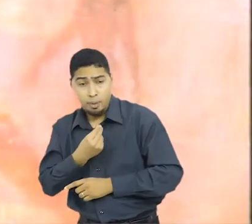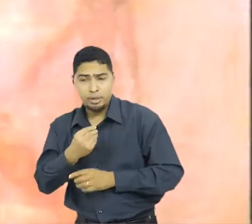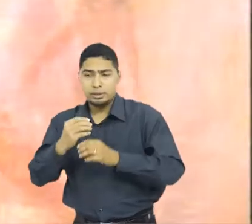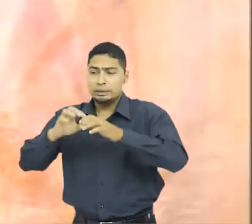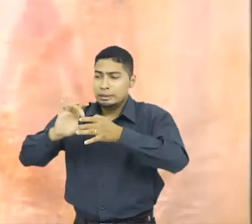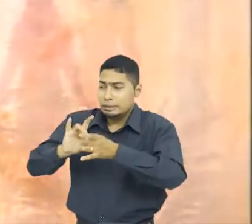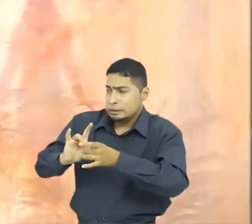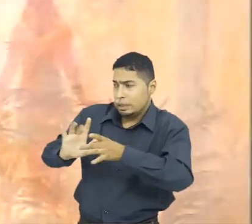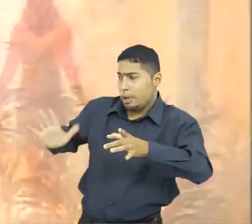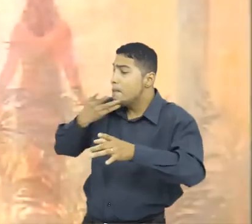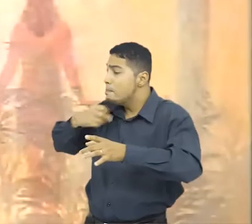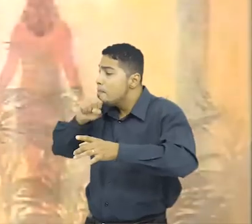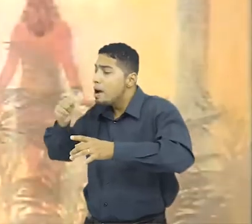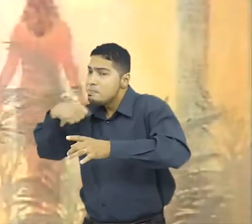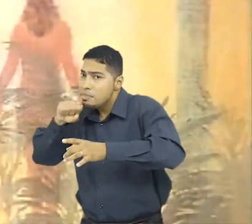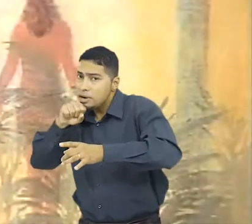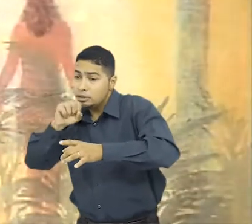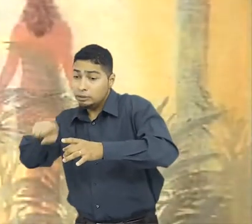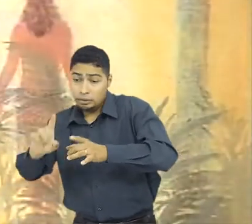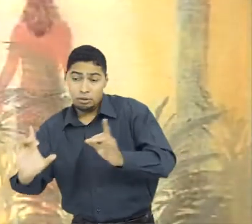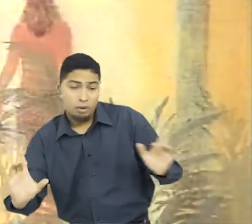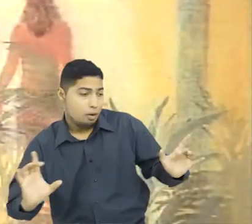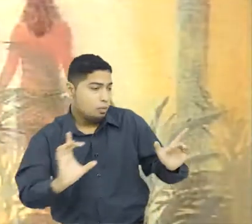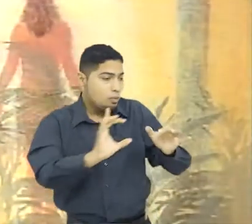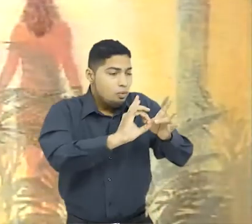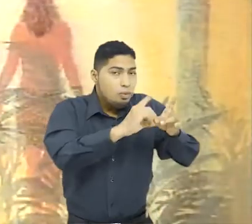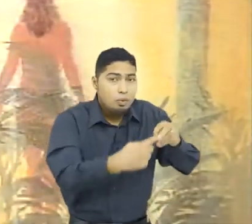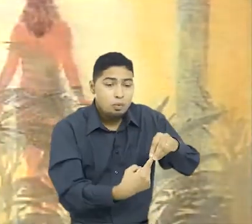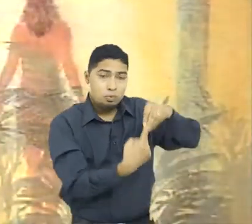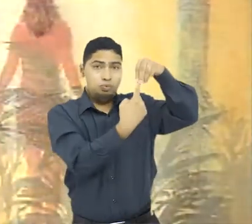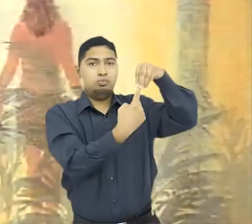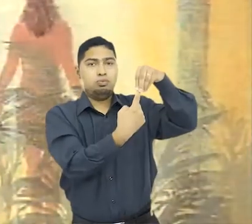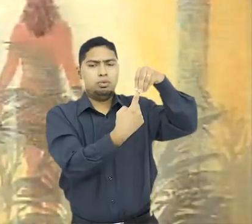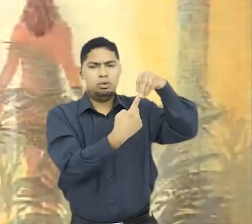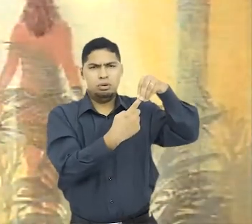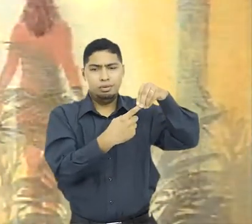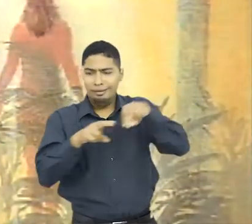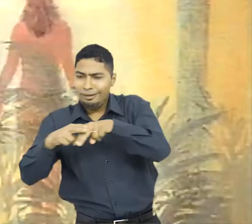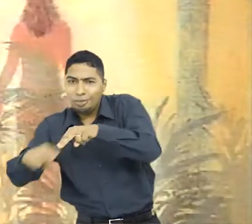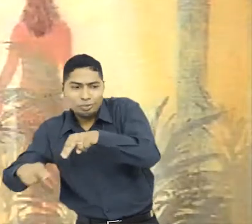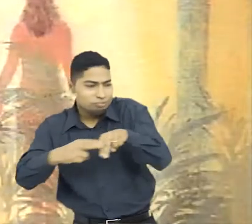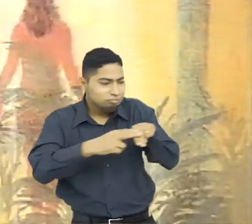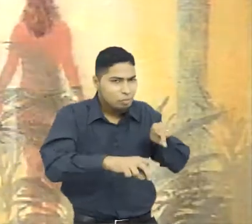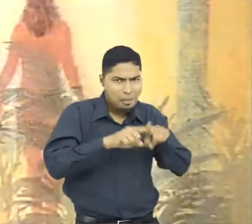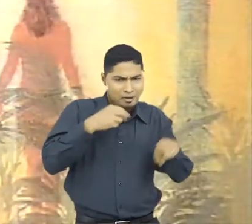sua esposa, e serão uma só carne. Adão e Eva estavam nus, mas não se